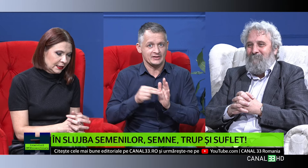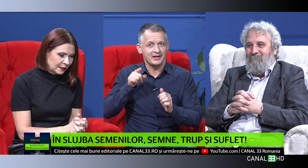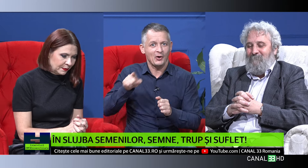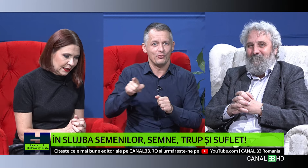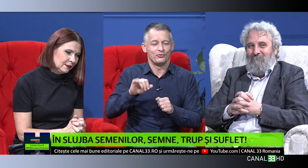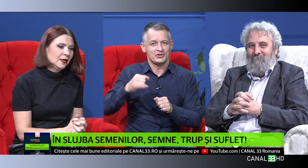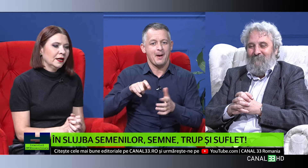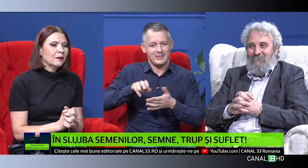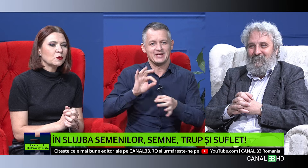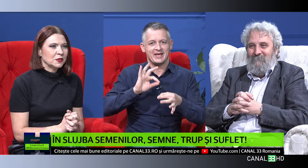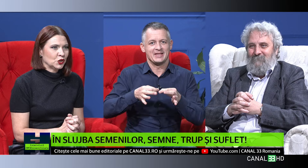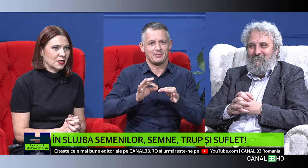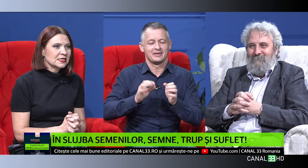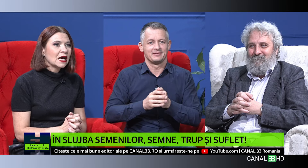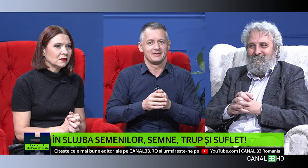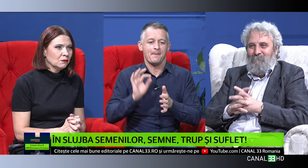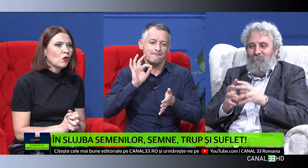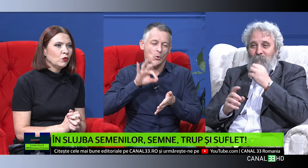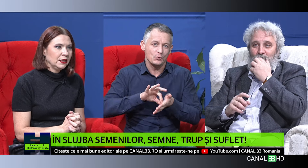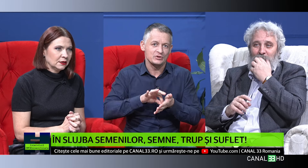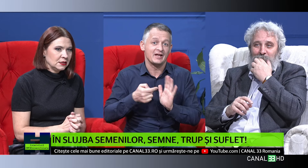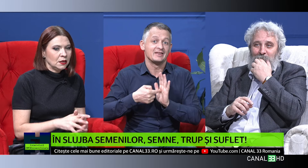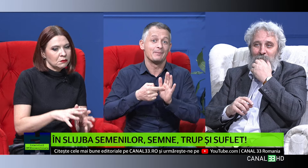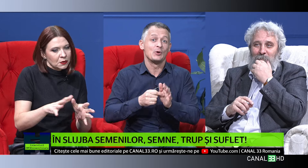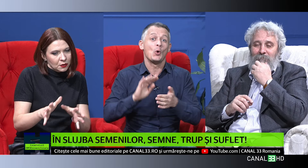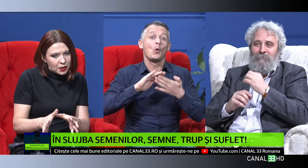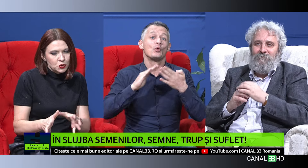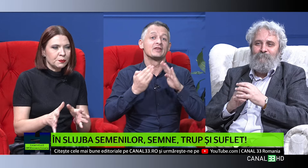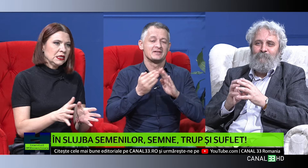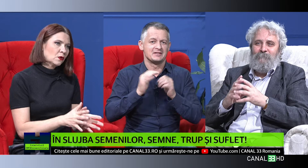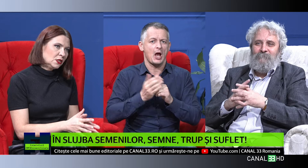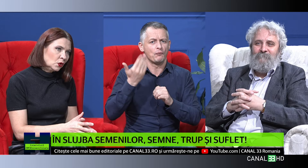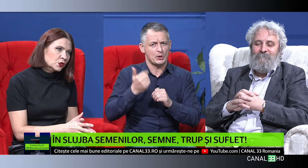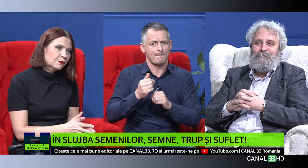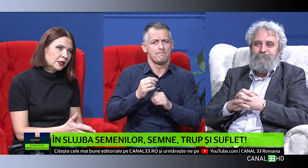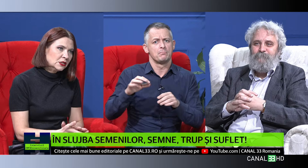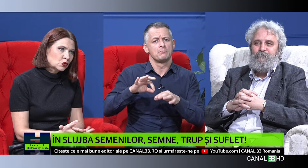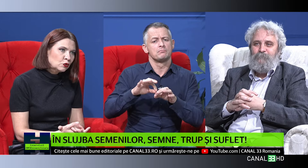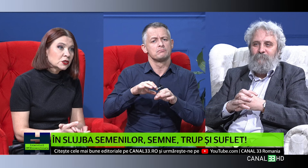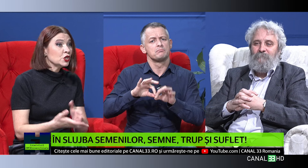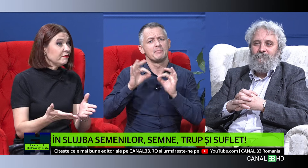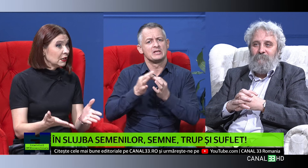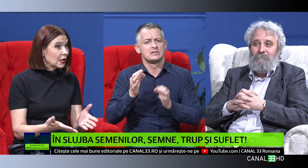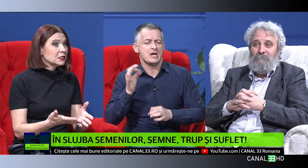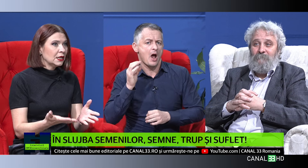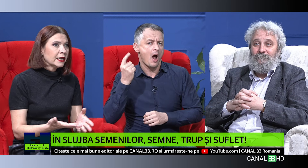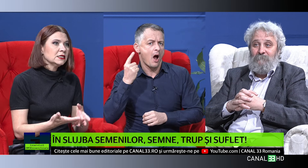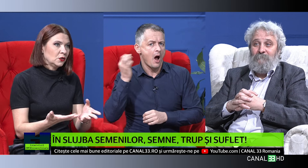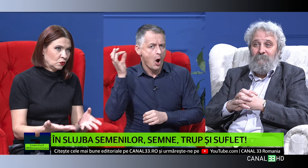ca interpret, ne-am propus așa, să arătăm comunității, erau și părinți auzitori și părinți surzi și invitați de la